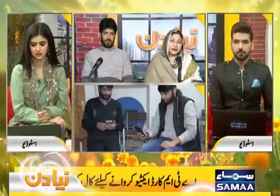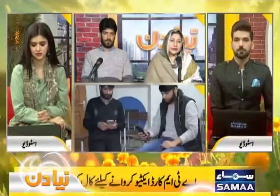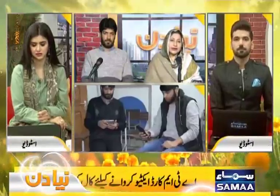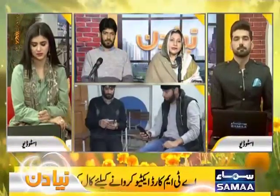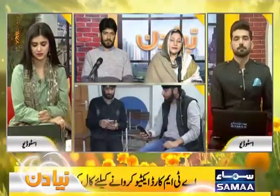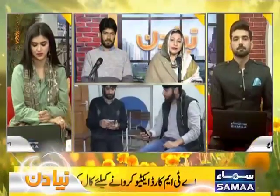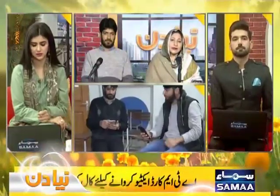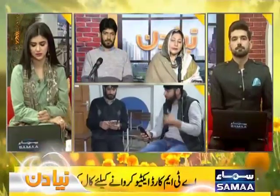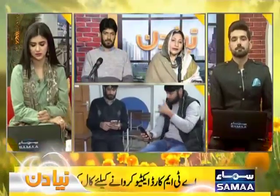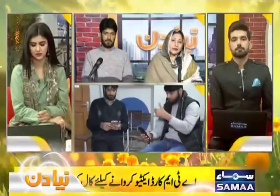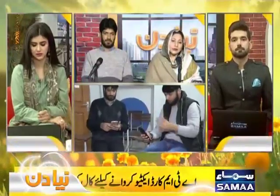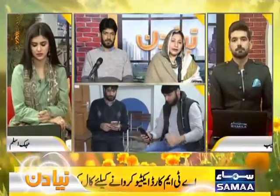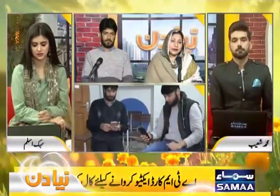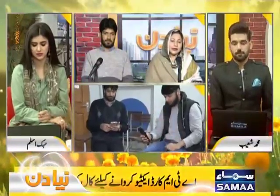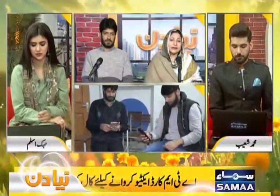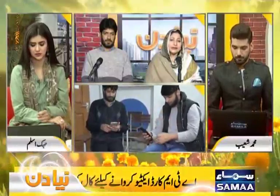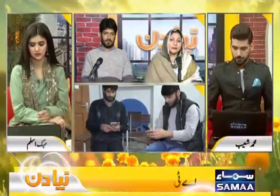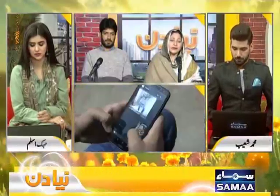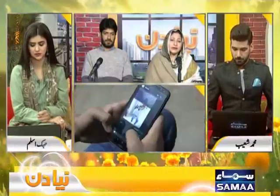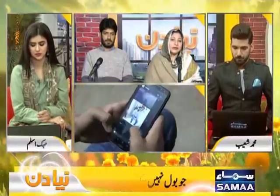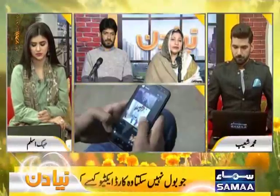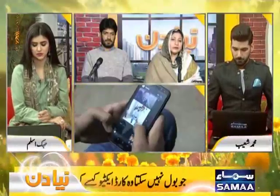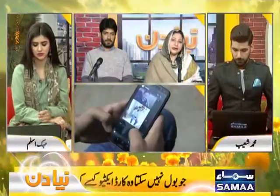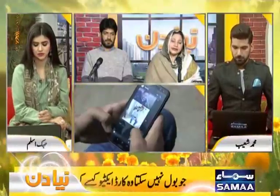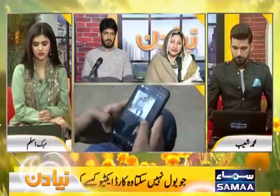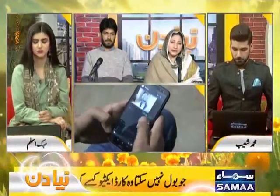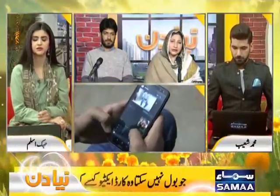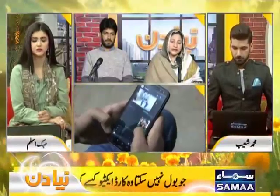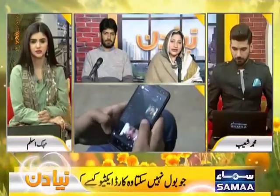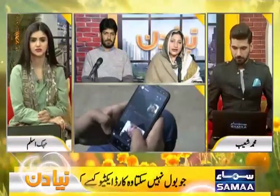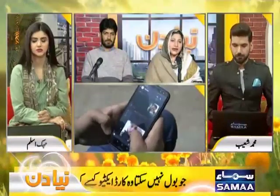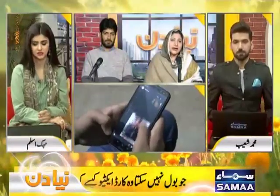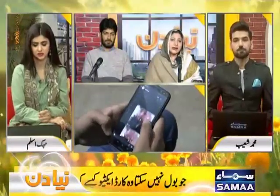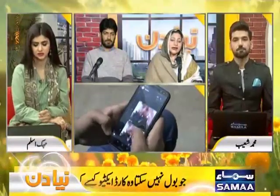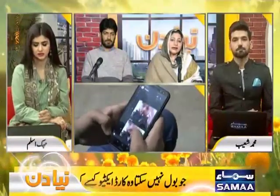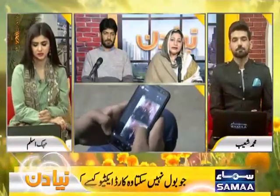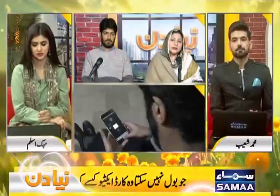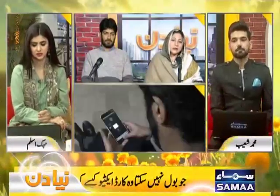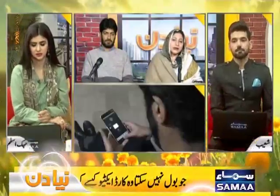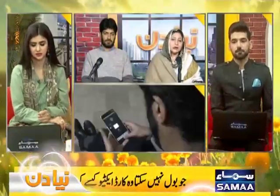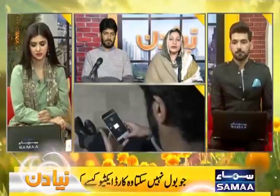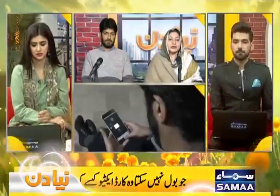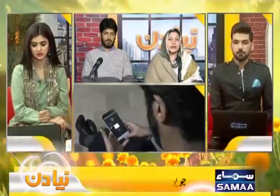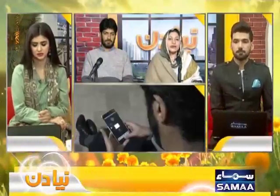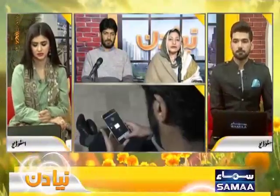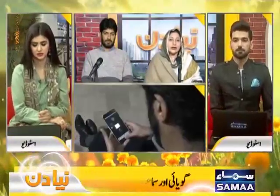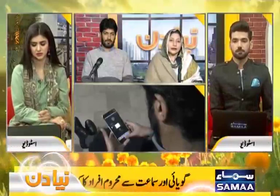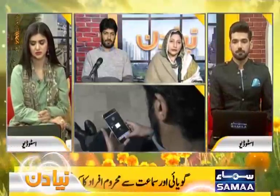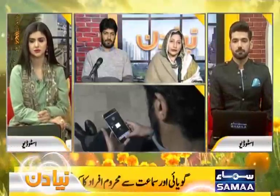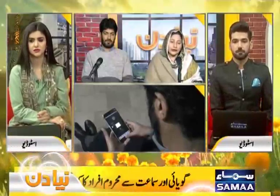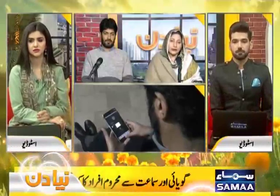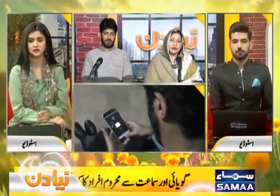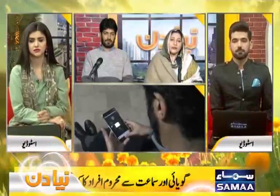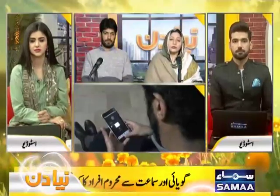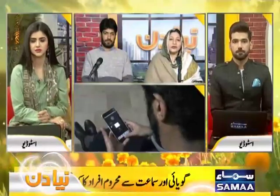मसला जो है, ये ना सिर्फ हेयरिंग इम्पेयर्ड लोगों के लिए, ये सब पर्सन विद डिसेबिलिटीज़ के साथ ये मसला है कि सबसे पहले तो उनके डिसेबिलिटीज़ कार्ड